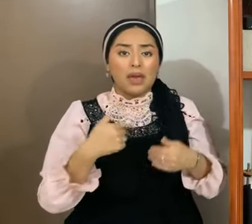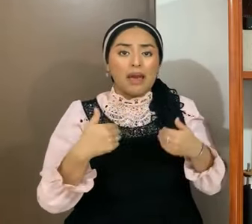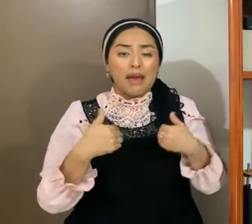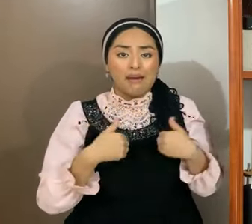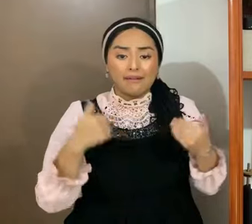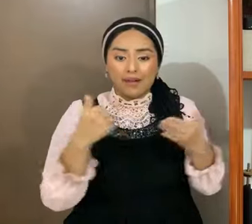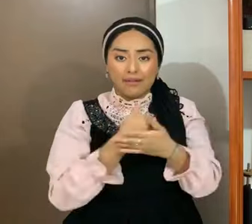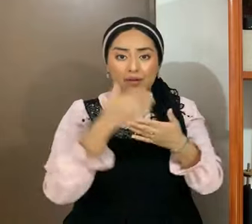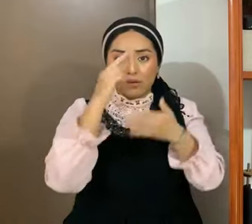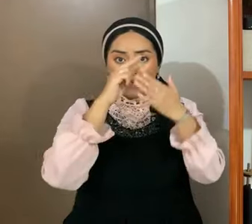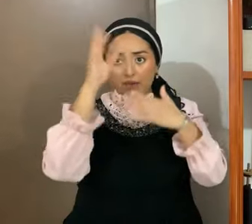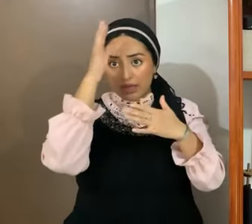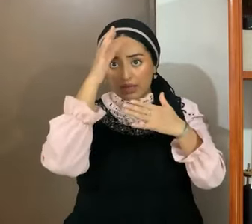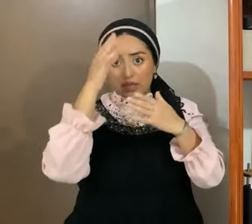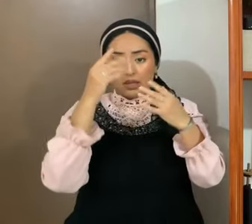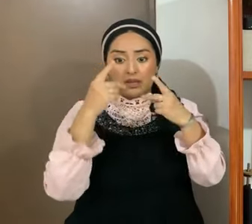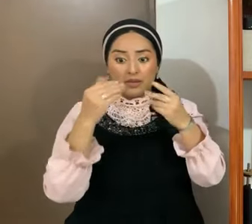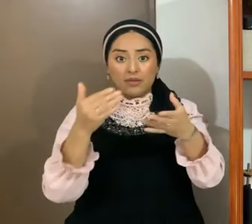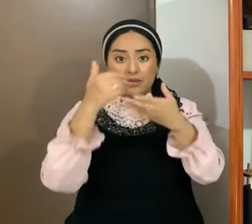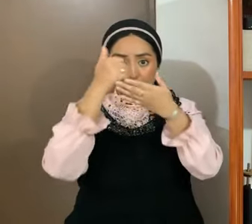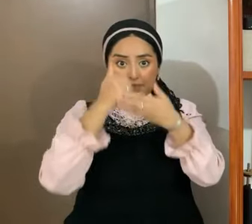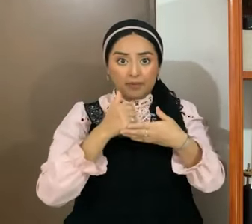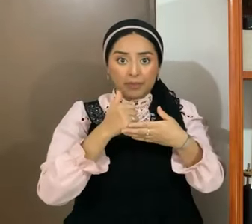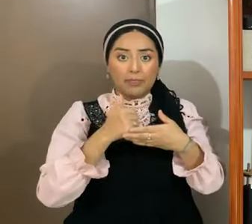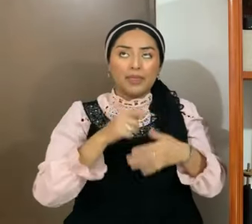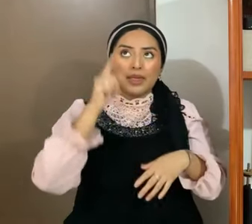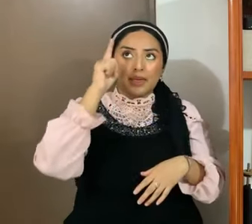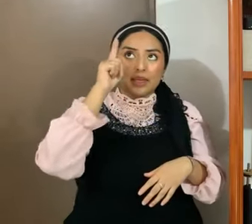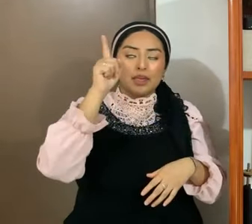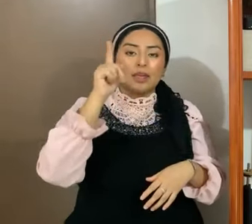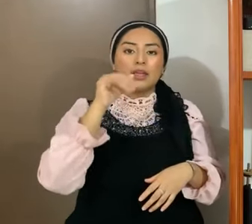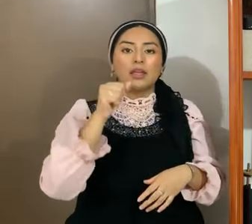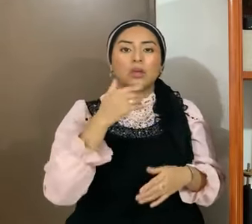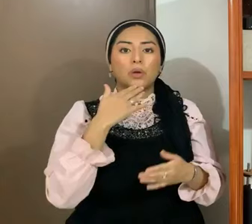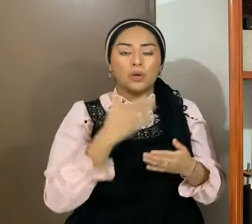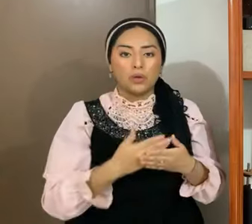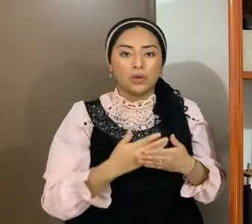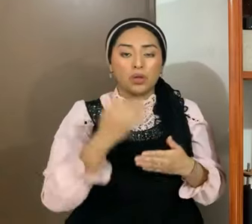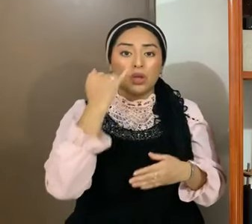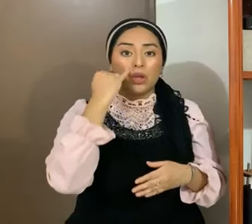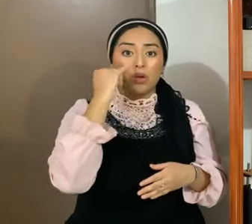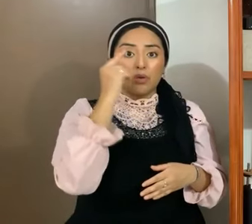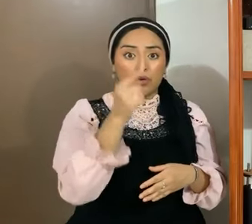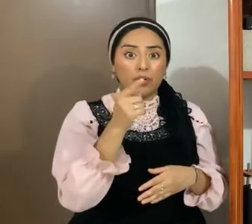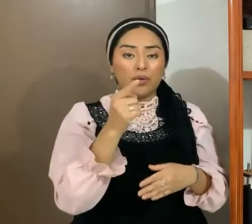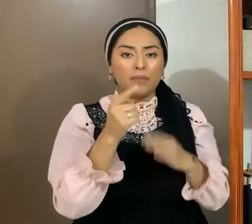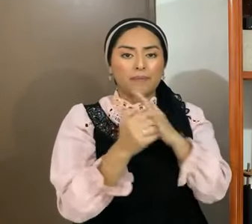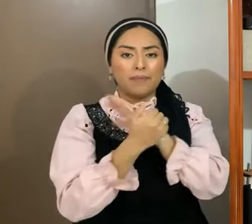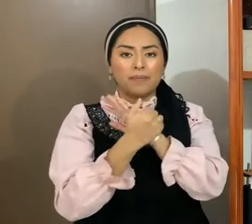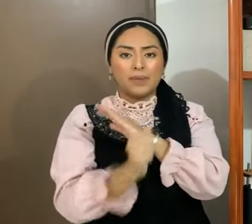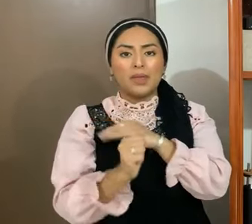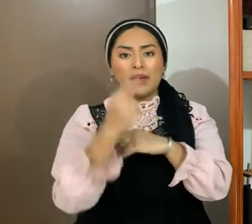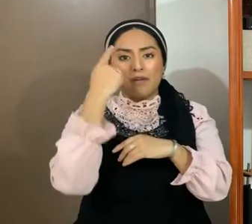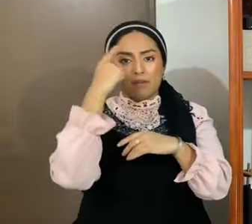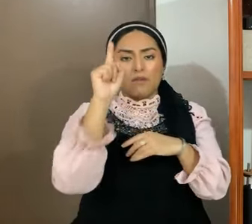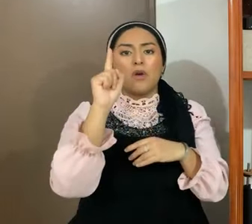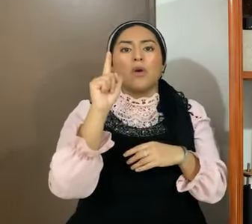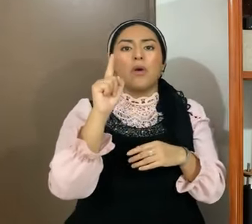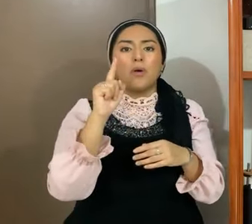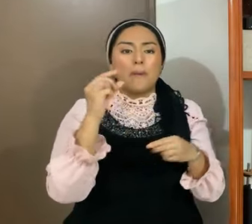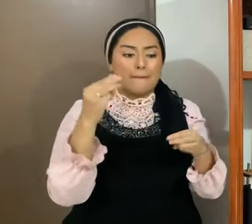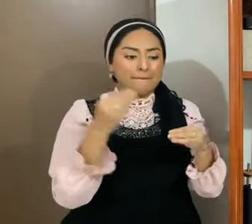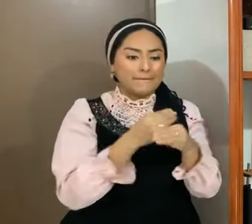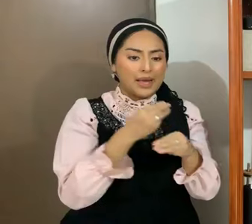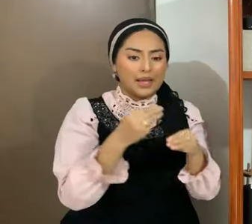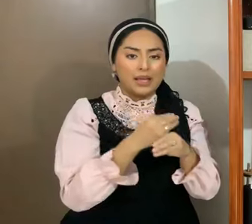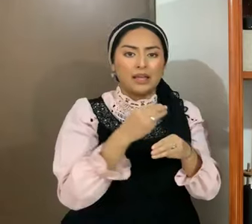que el Eterno ha hecho con nosotros es porque Él es bueno. Si tú eres hábil para las matemáticas, hábil para la